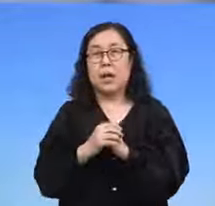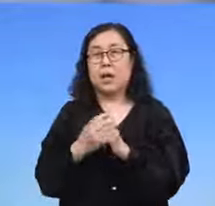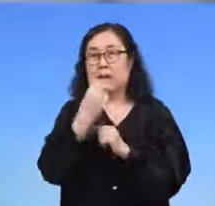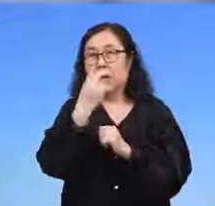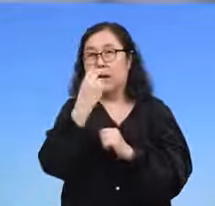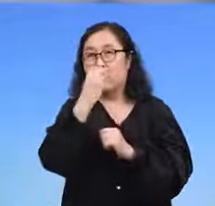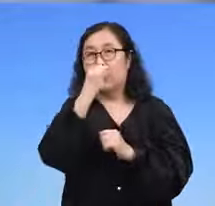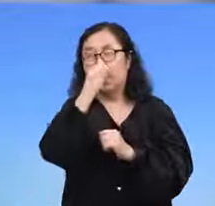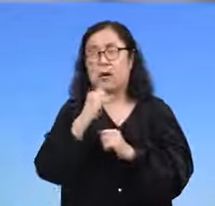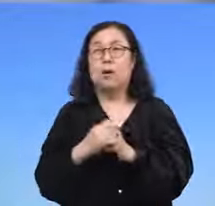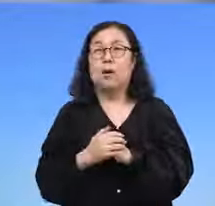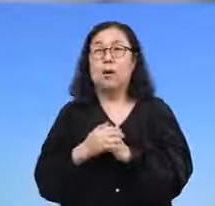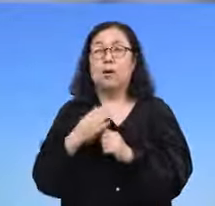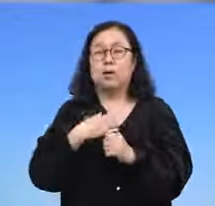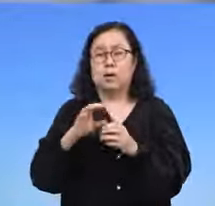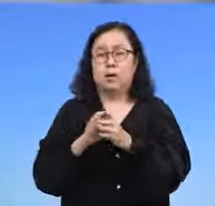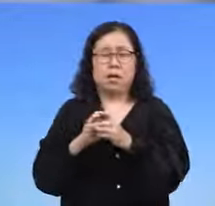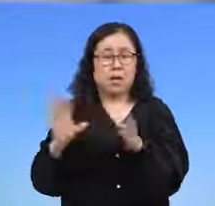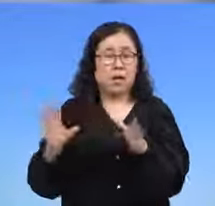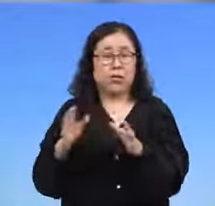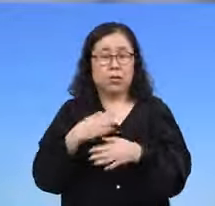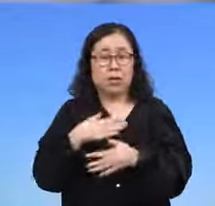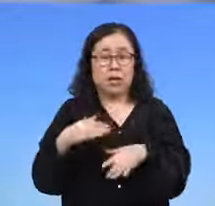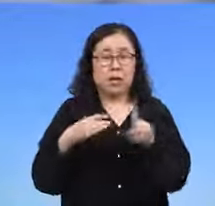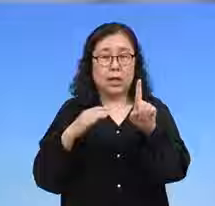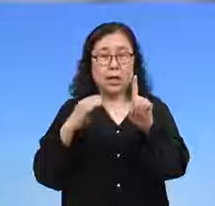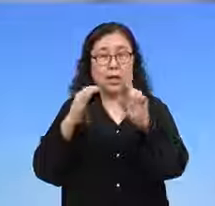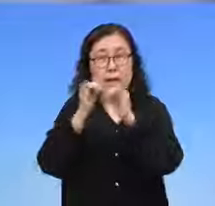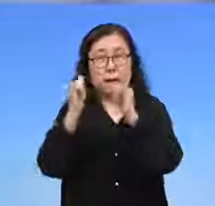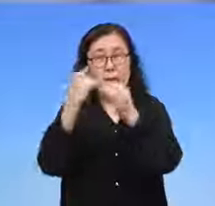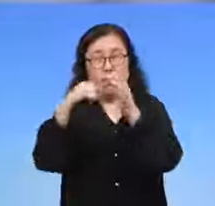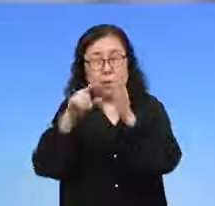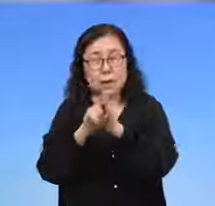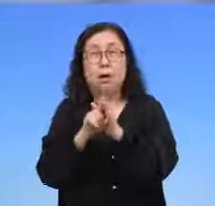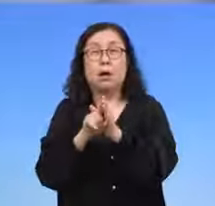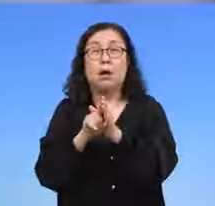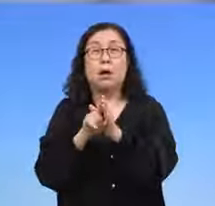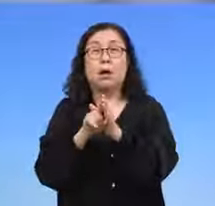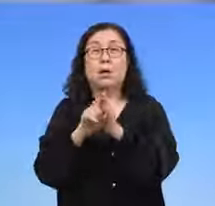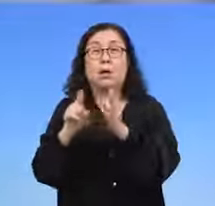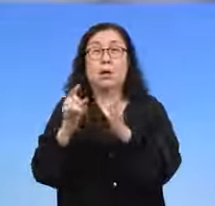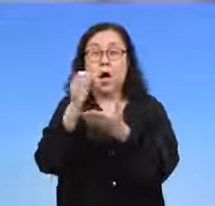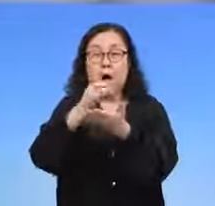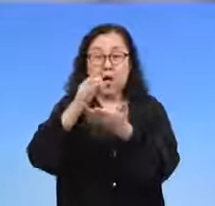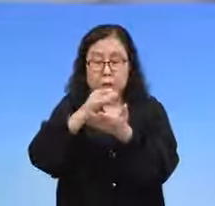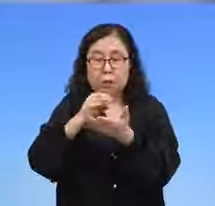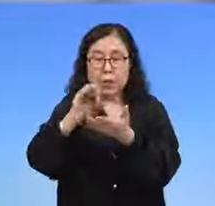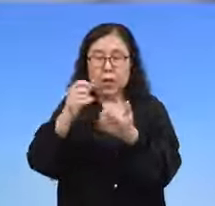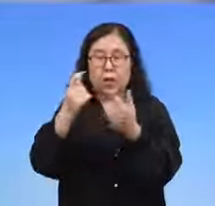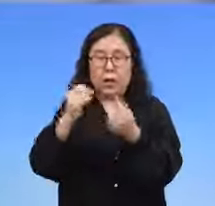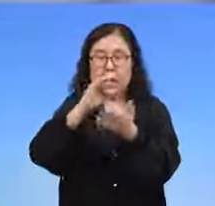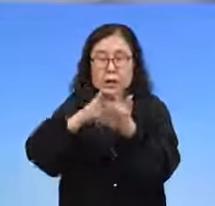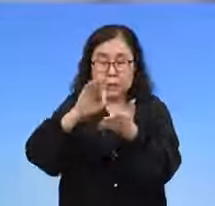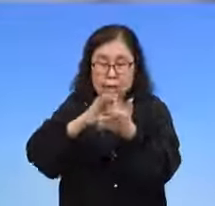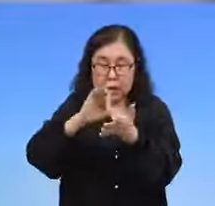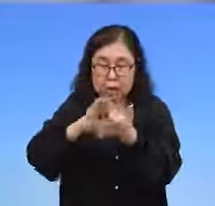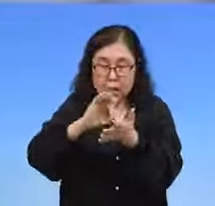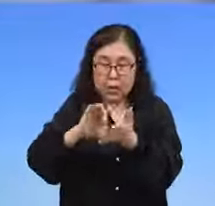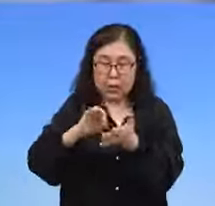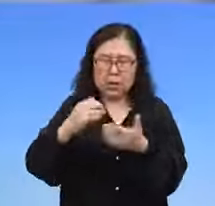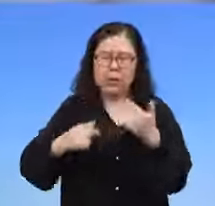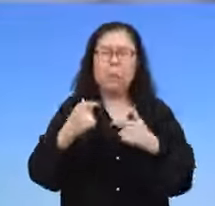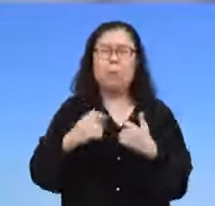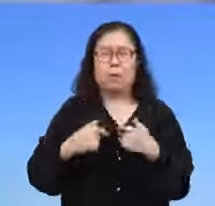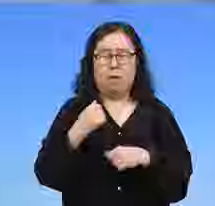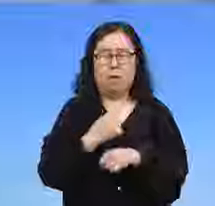자기랑 아무 상관없는 그 연약한 한 영혼을 위하여 이 헌금이 그렇게 쓰여진다는 걸 그렇게